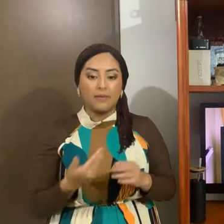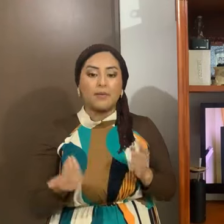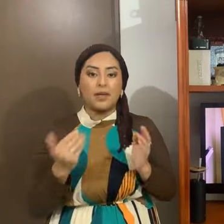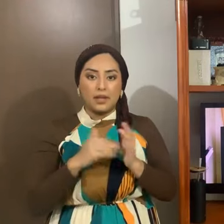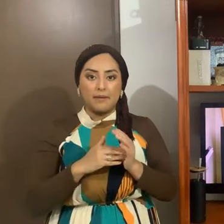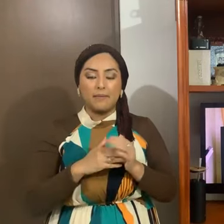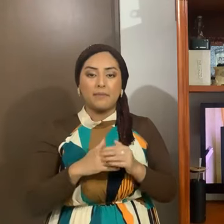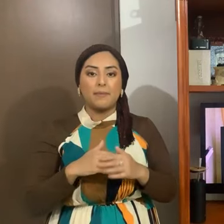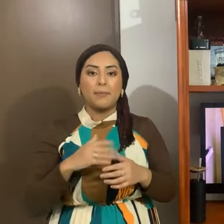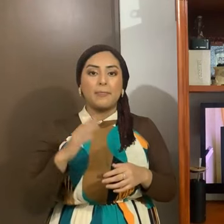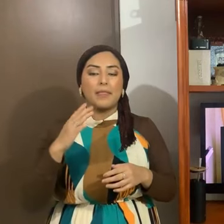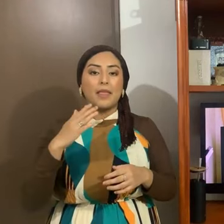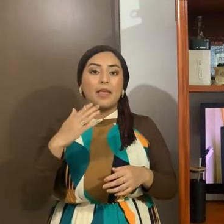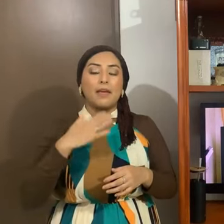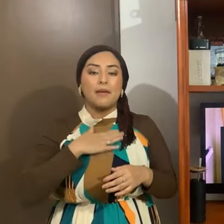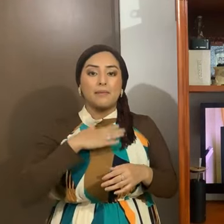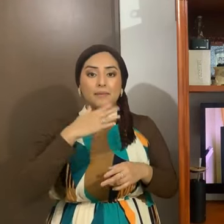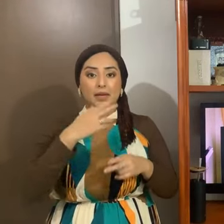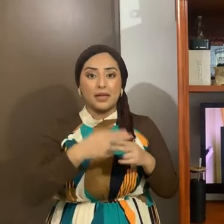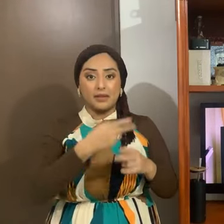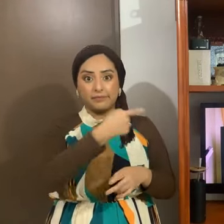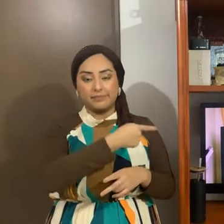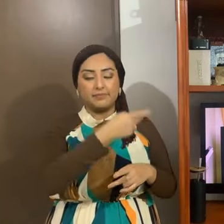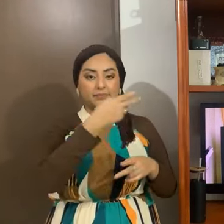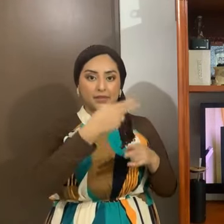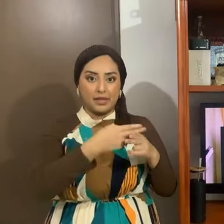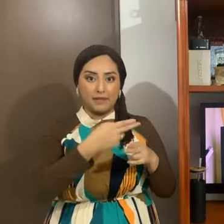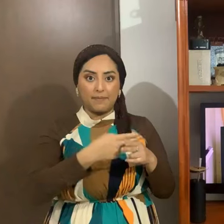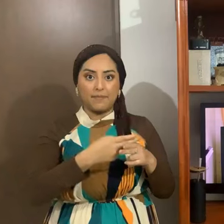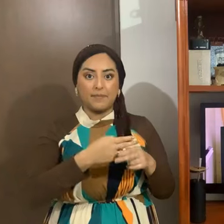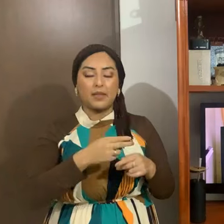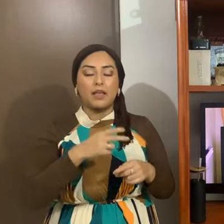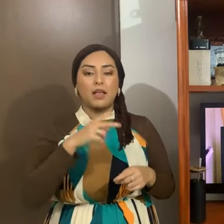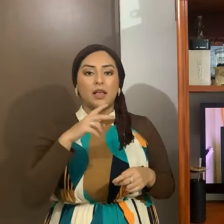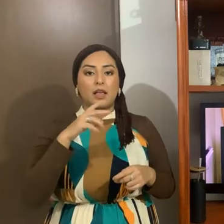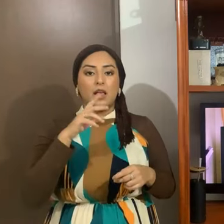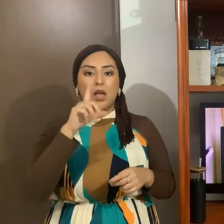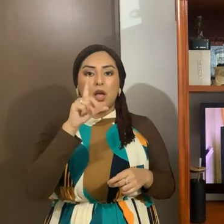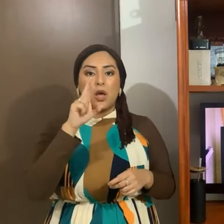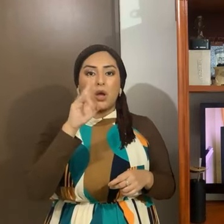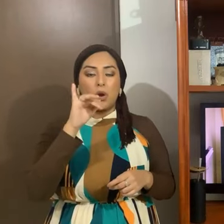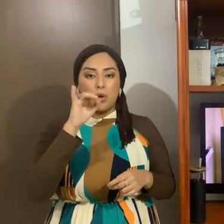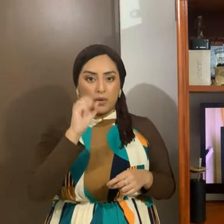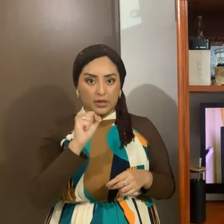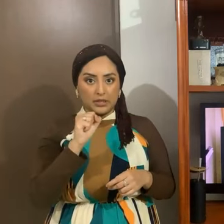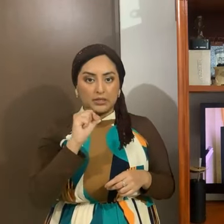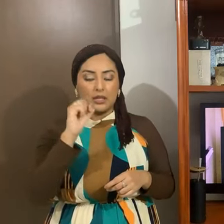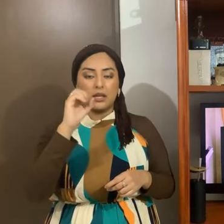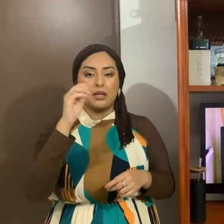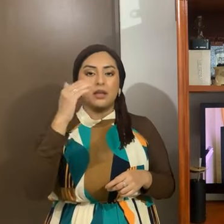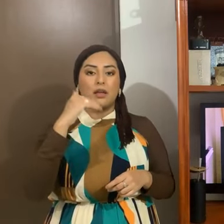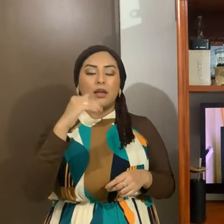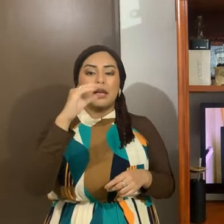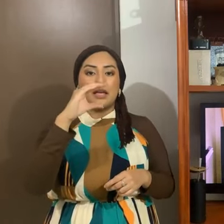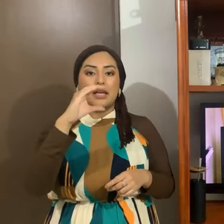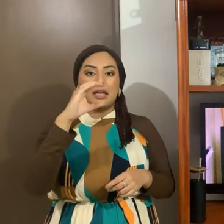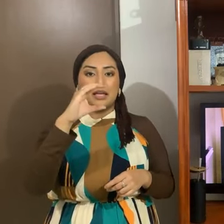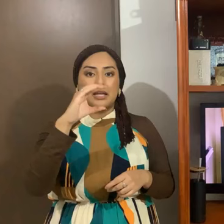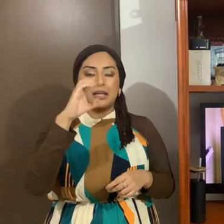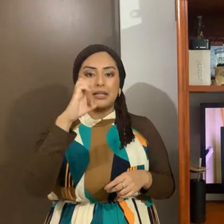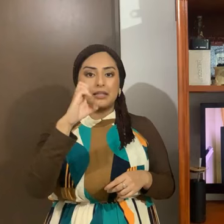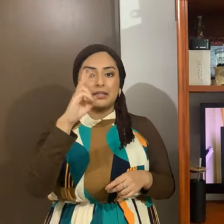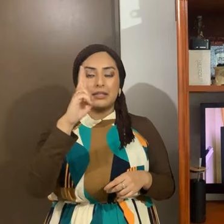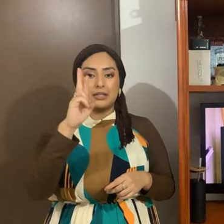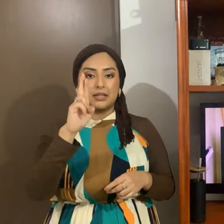más. Me presento para todos aquellos que se conectan por primera vez. Soy su servidor, Luis Cervantes, Roe II de la Quejilá Gozo y Paz,